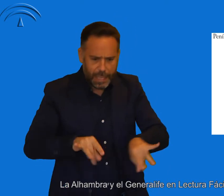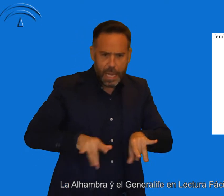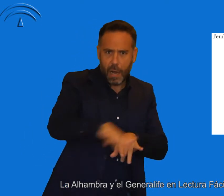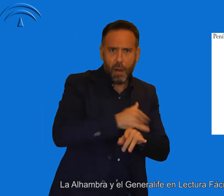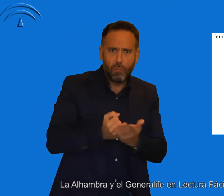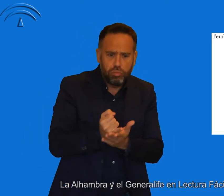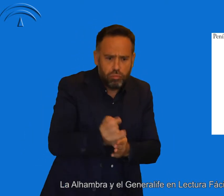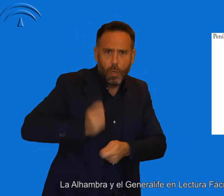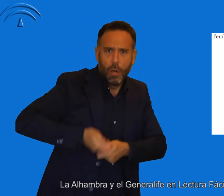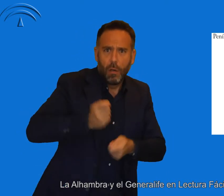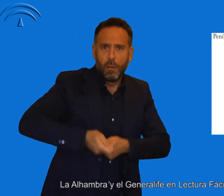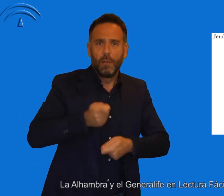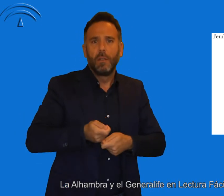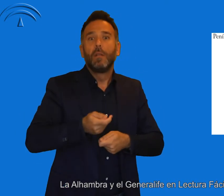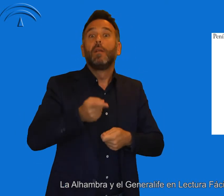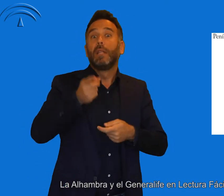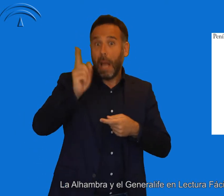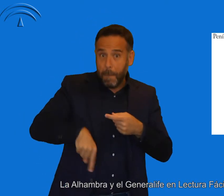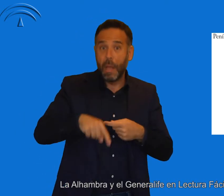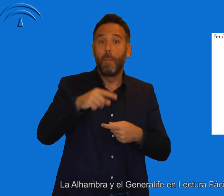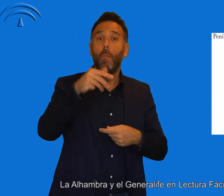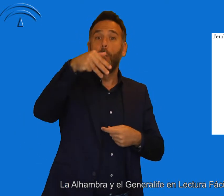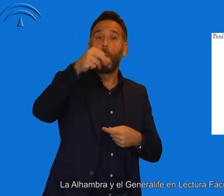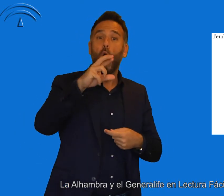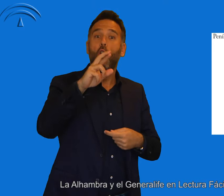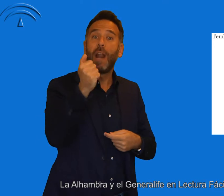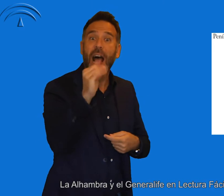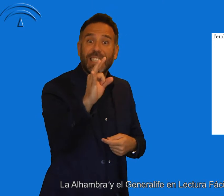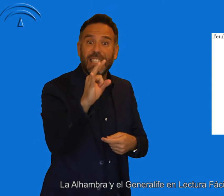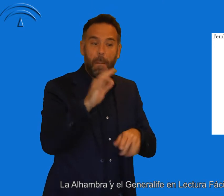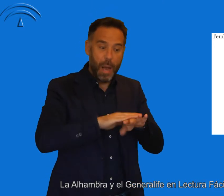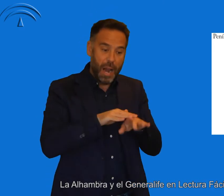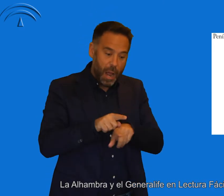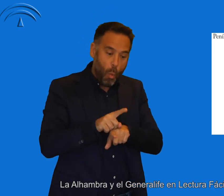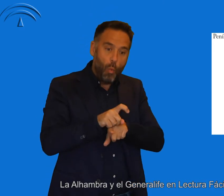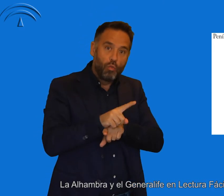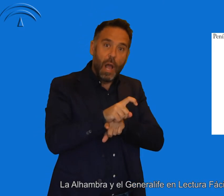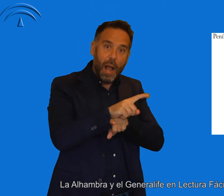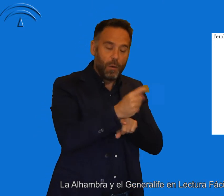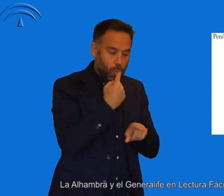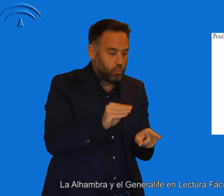frutales y también muchas moreras para alimentar los gusanos que producen la seda.